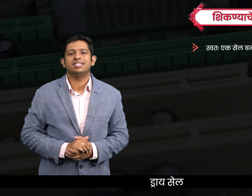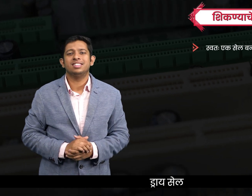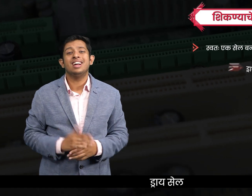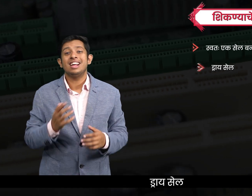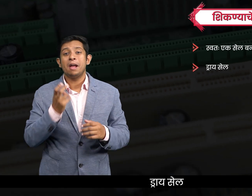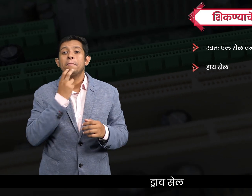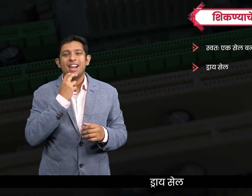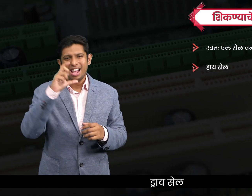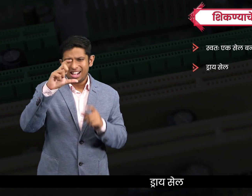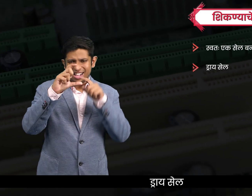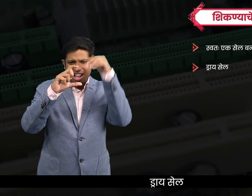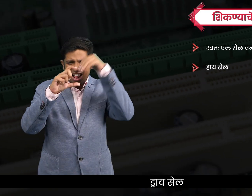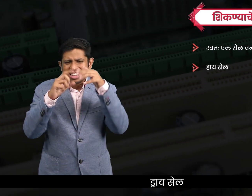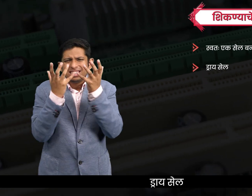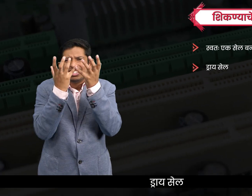ड्राय सेल,